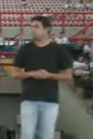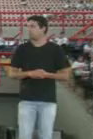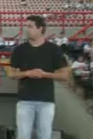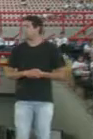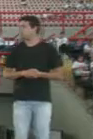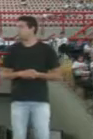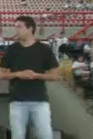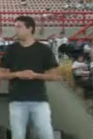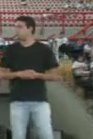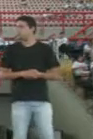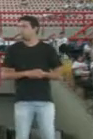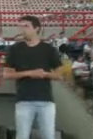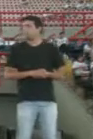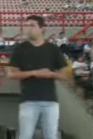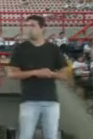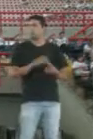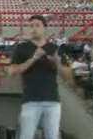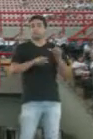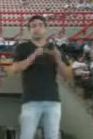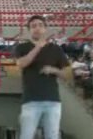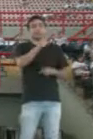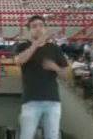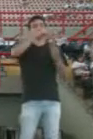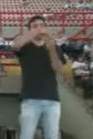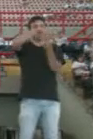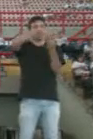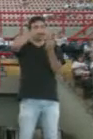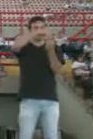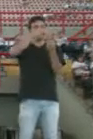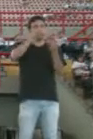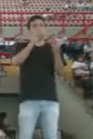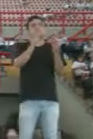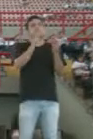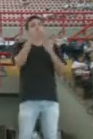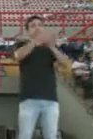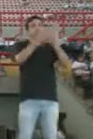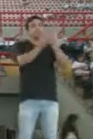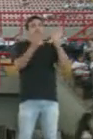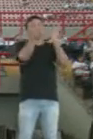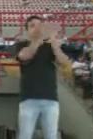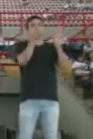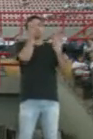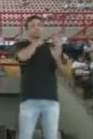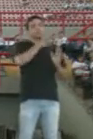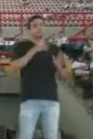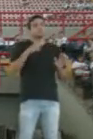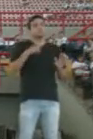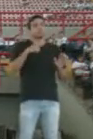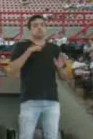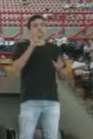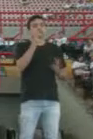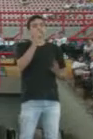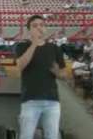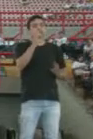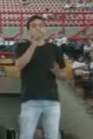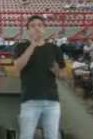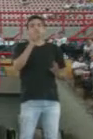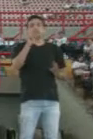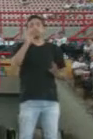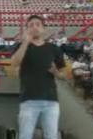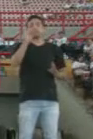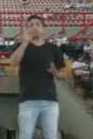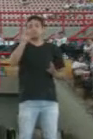Verbal, não verbal. Letra C, misto ou hipertexto? Você tem alguma dúvida com hipertexto?